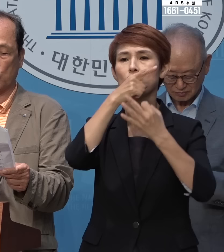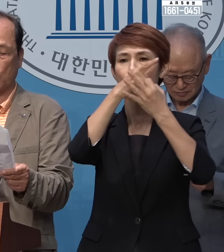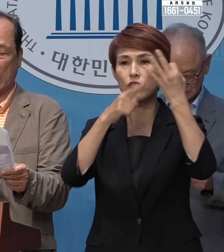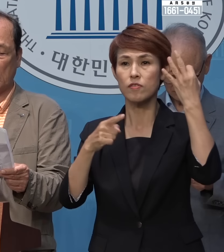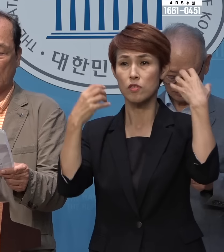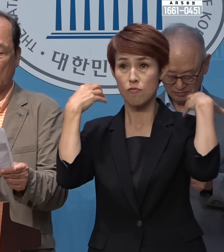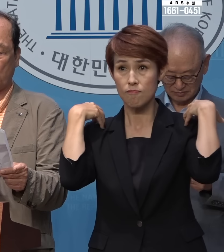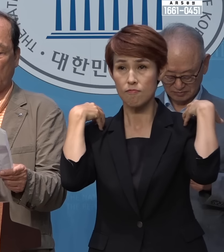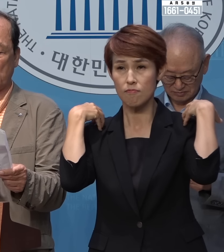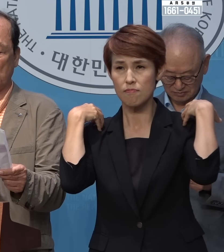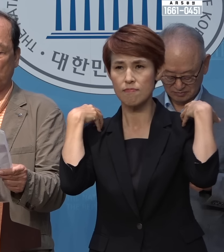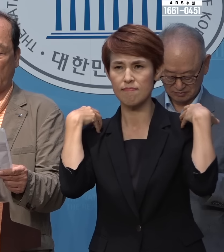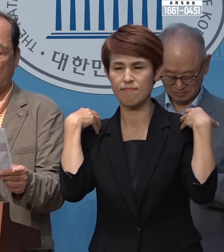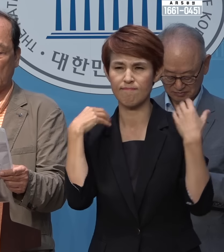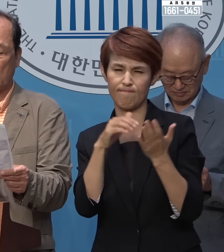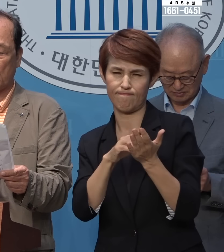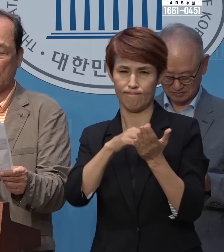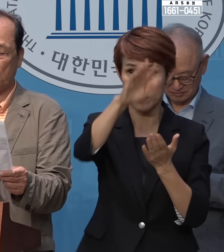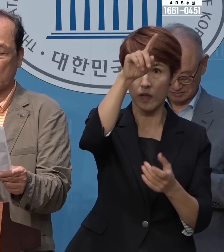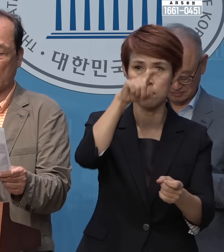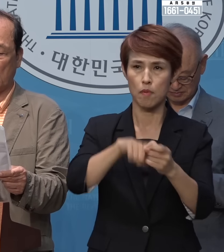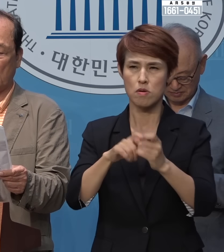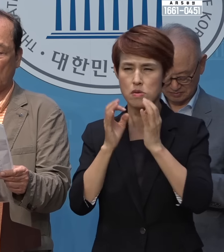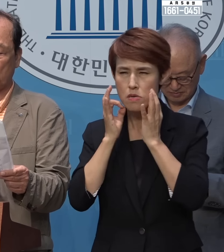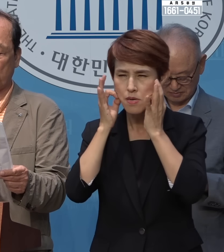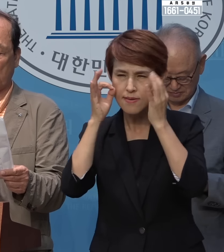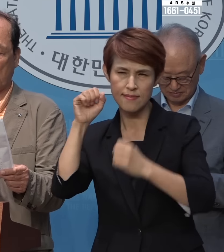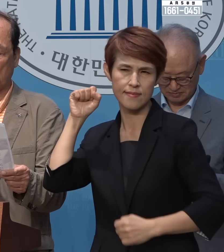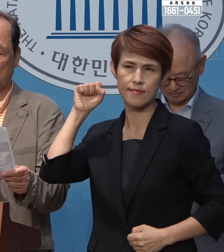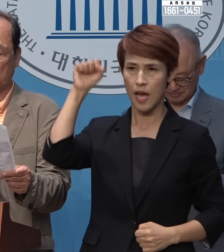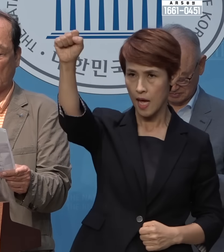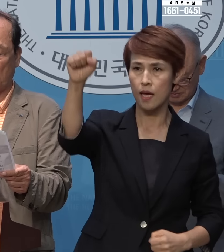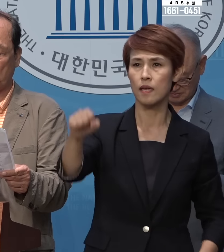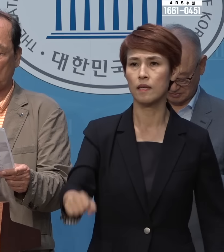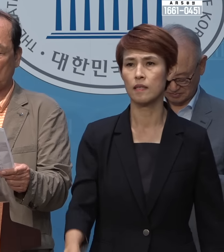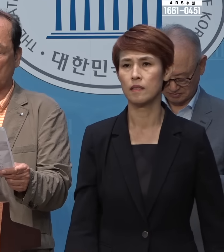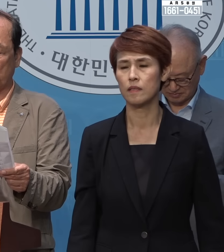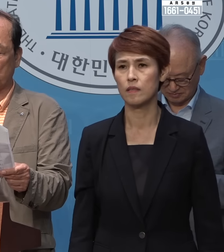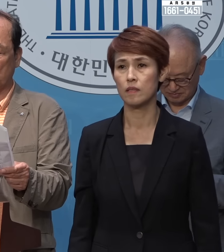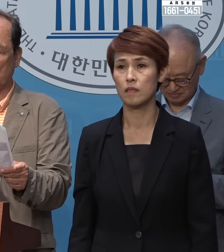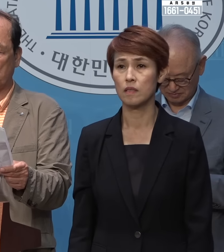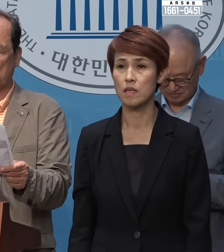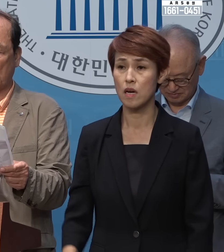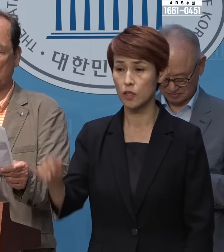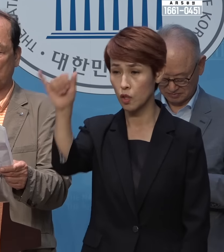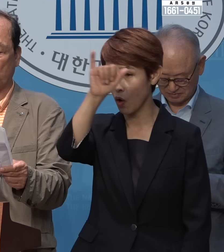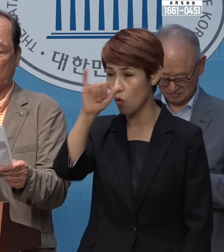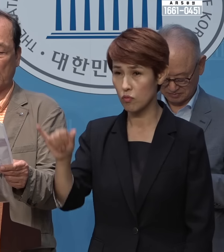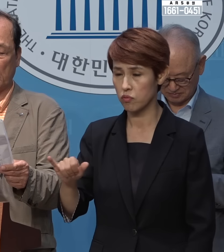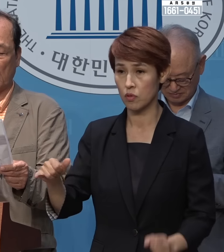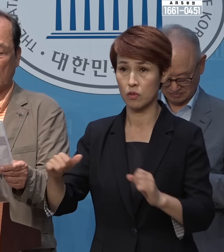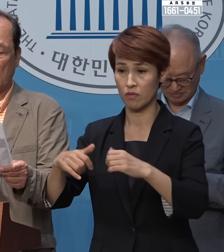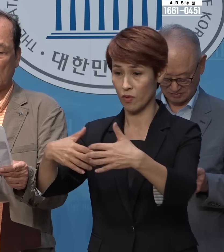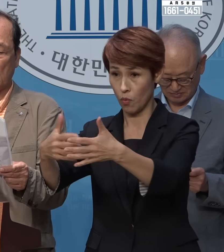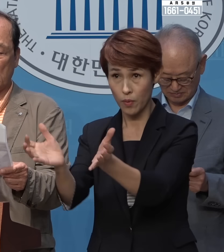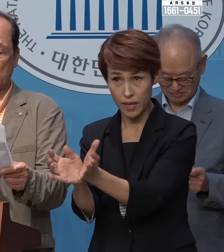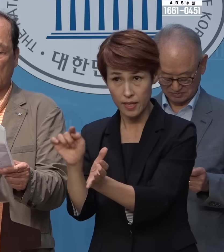정권의 조속한 퇴진을 위해 힘차게 투쟁할 것입니다. 우리 전국